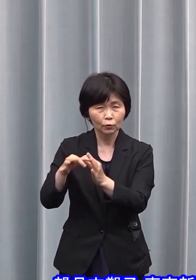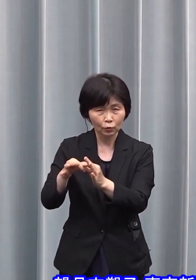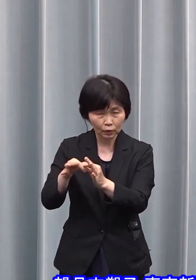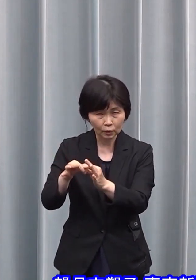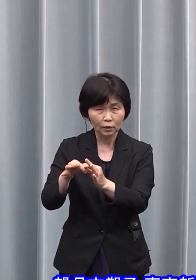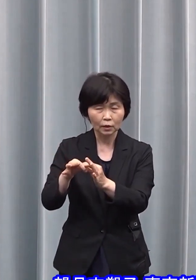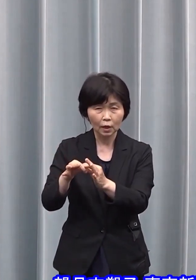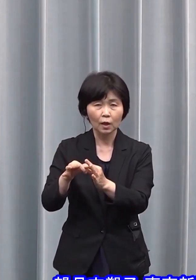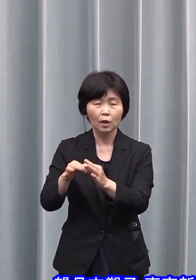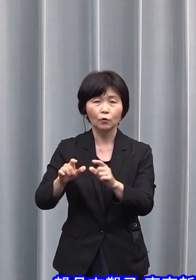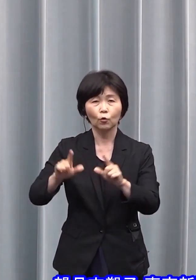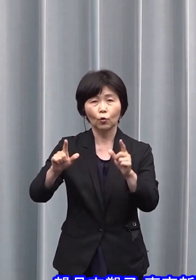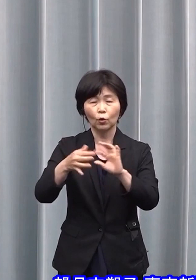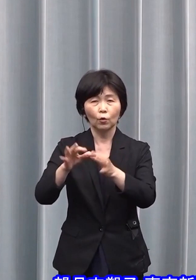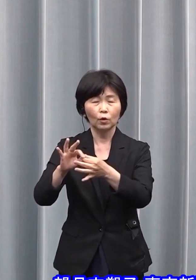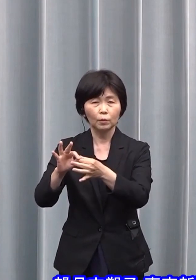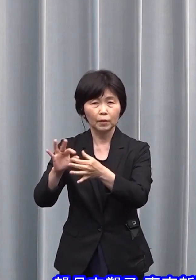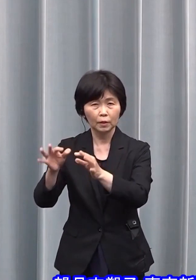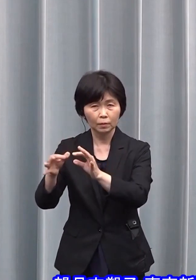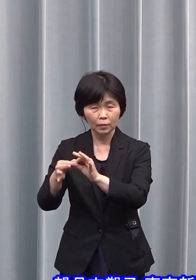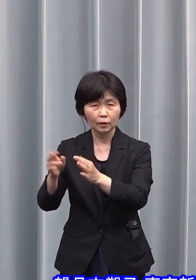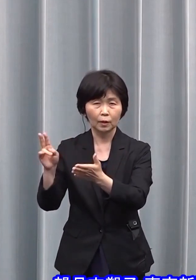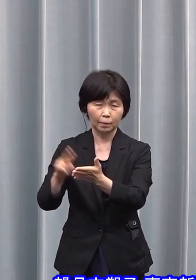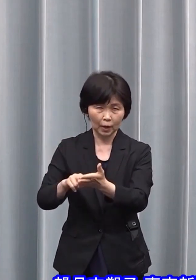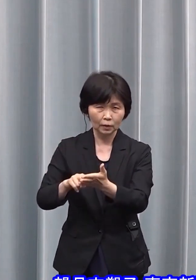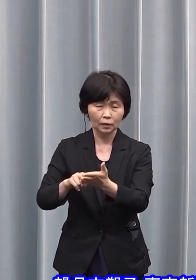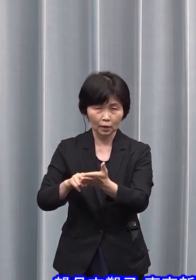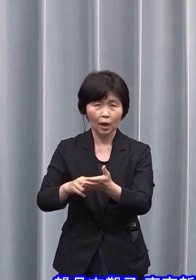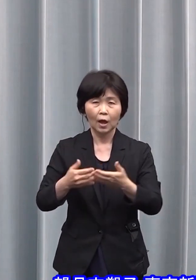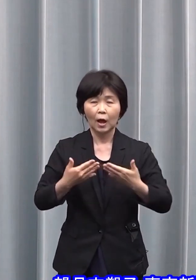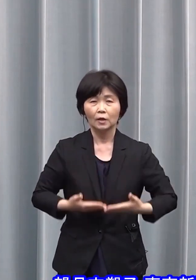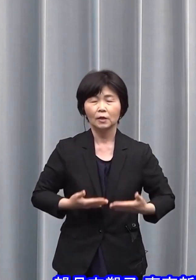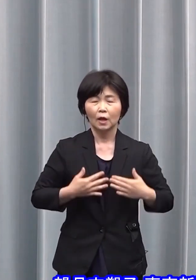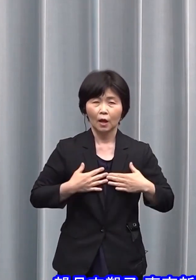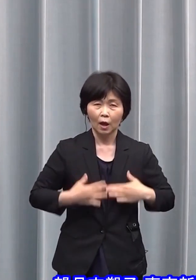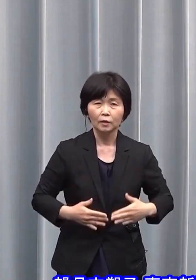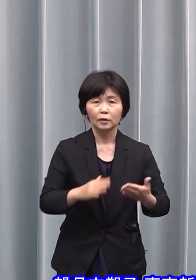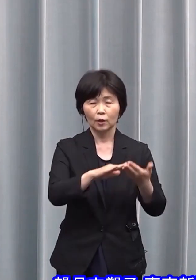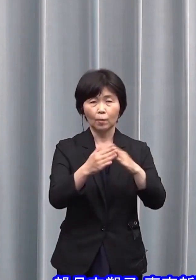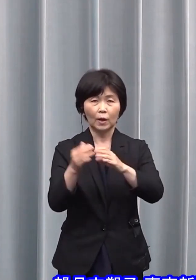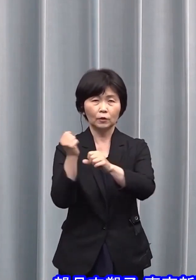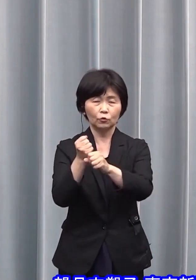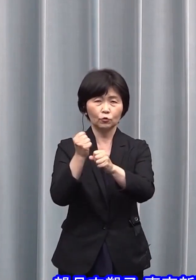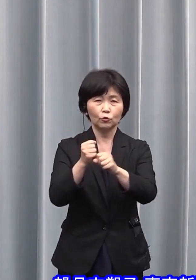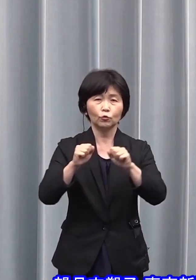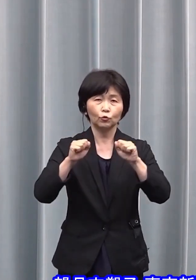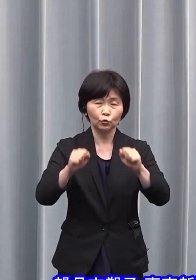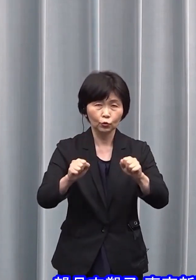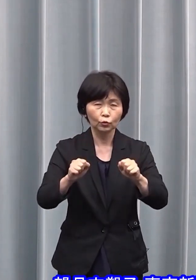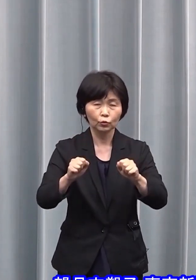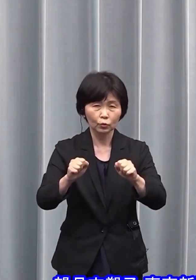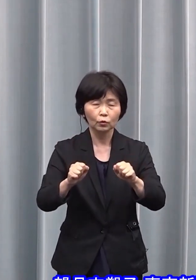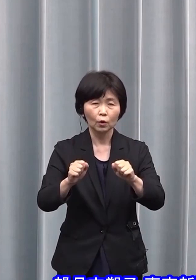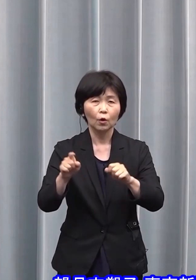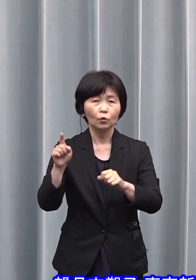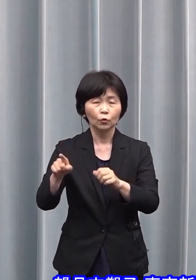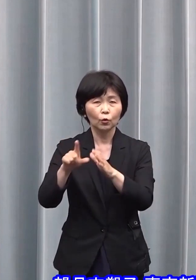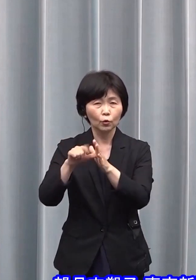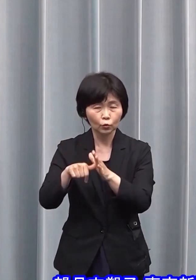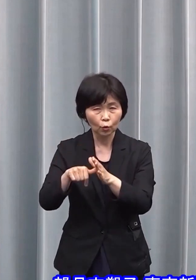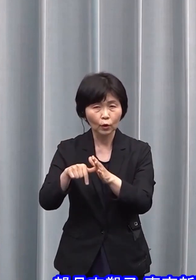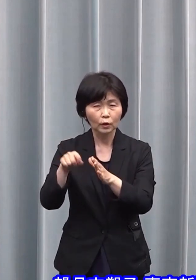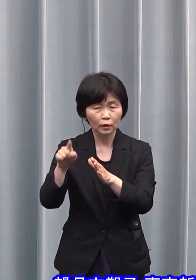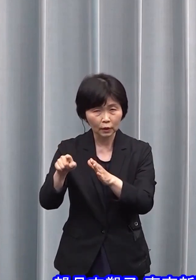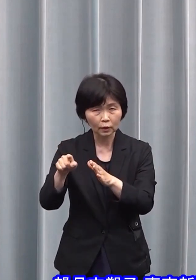、で2020年の東京五輪に向けて安心安全な街づくりをしようと、こういう目標を当時の法務省、入管庁、警察